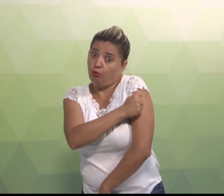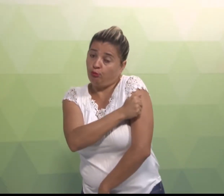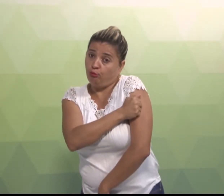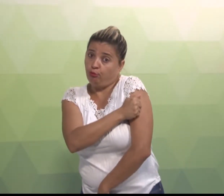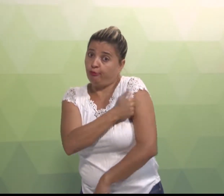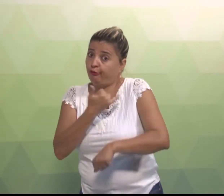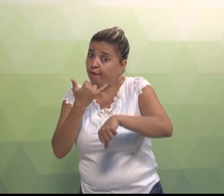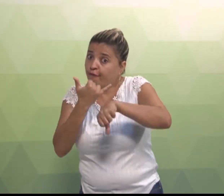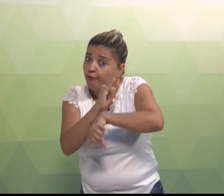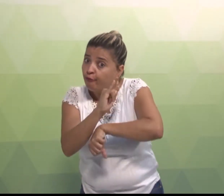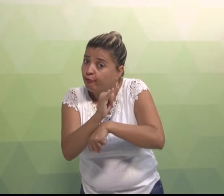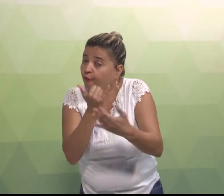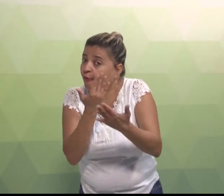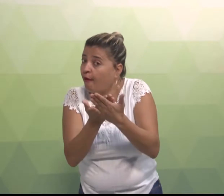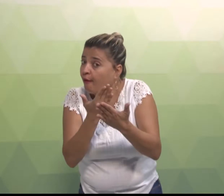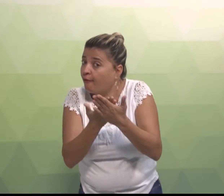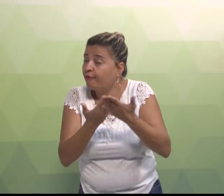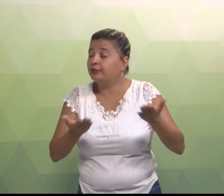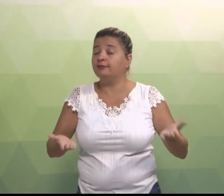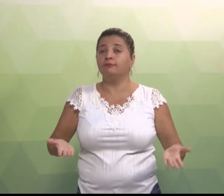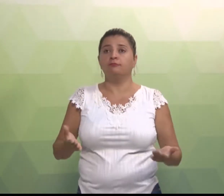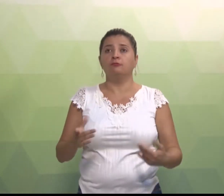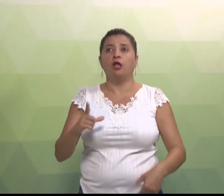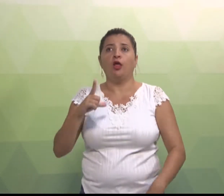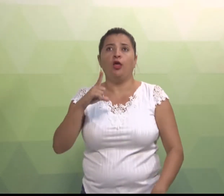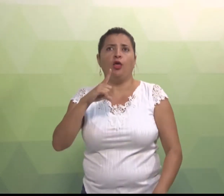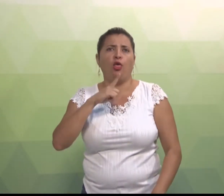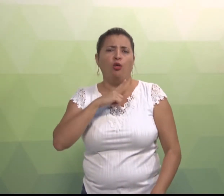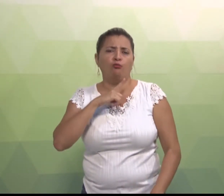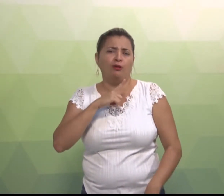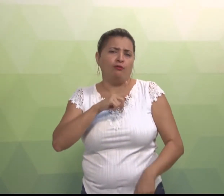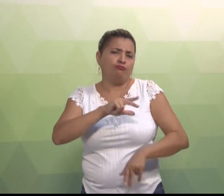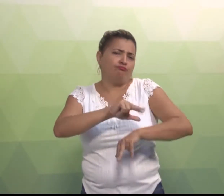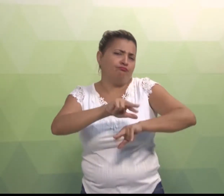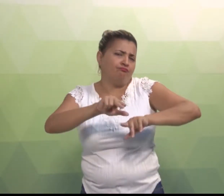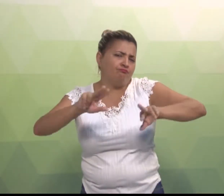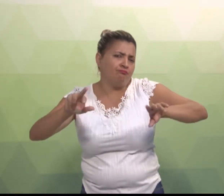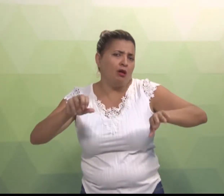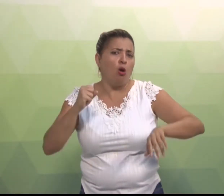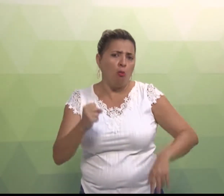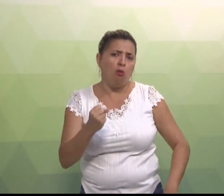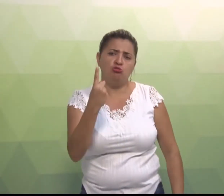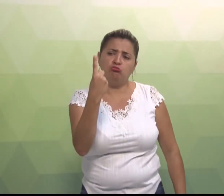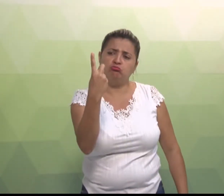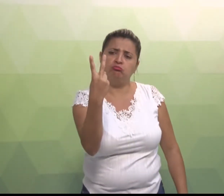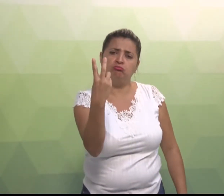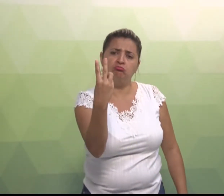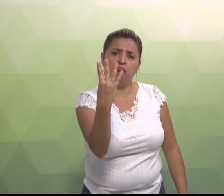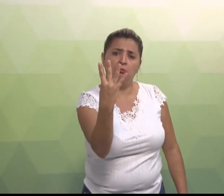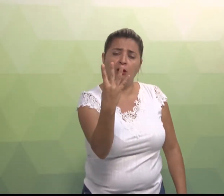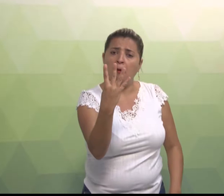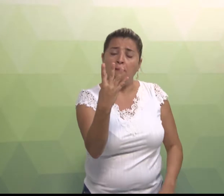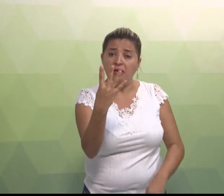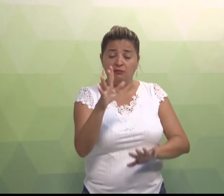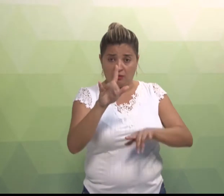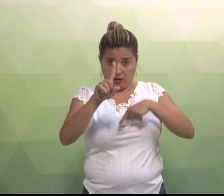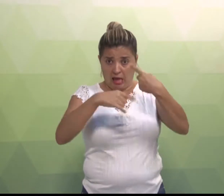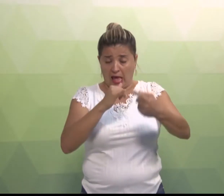4 alunos que estão faltando a aula. Então, eu posso utilizar de diversas formas, como esse,